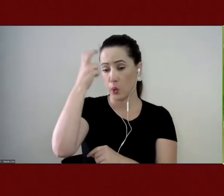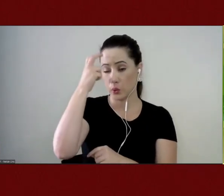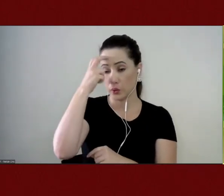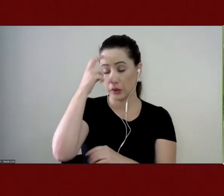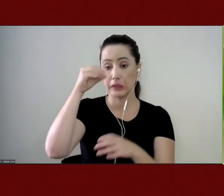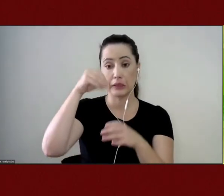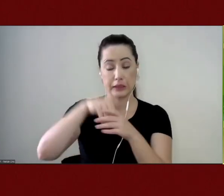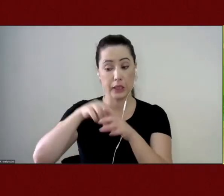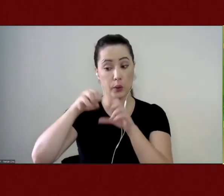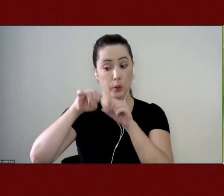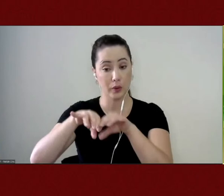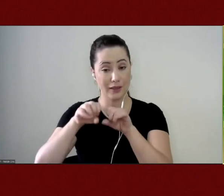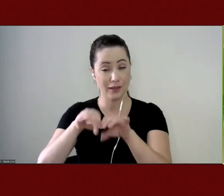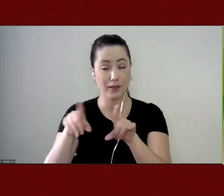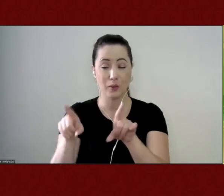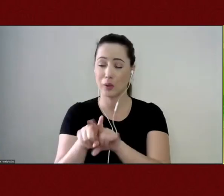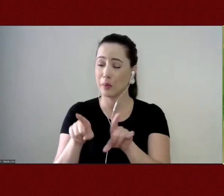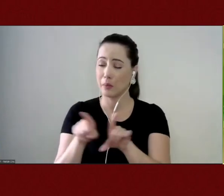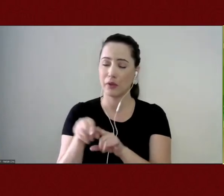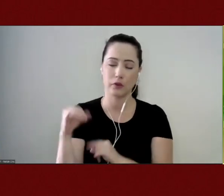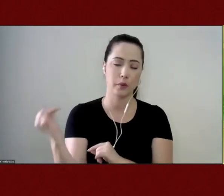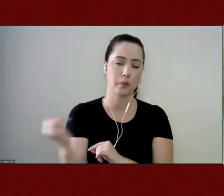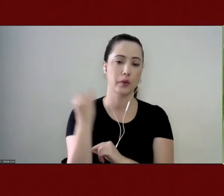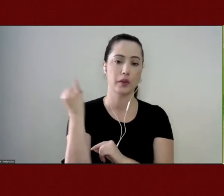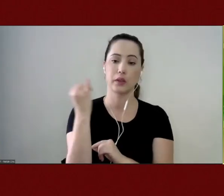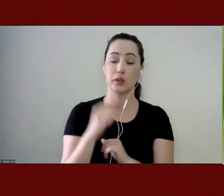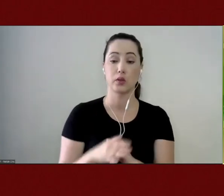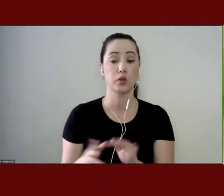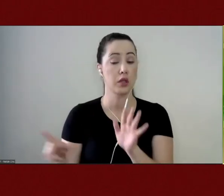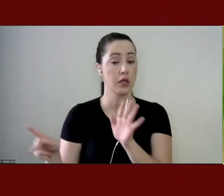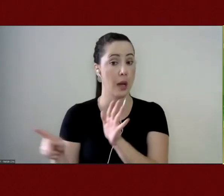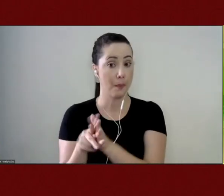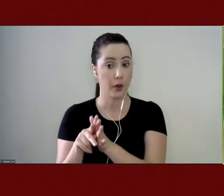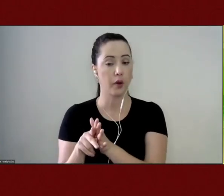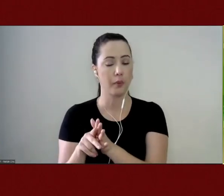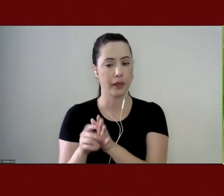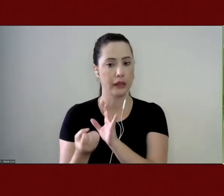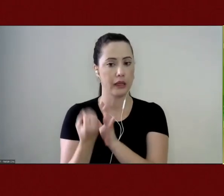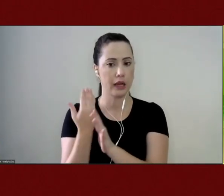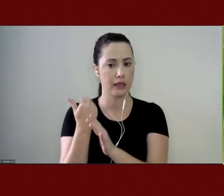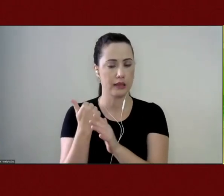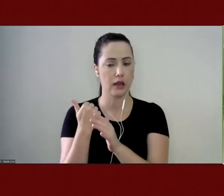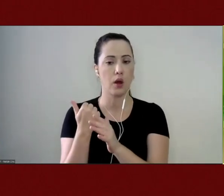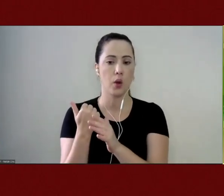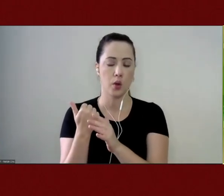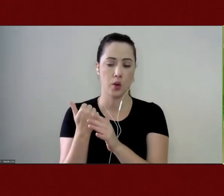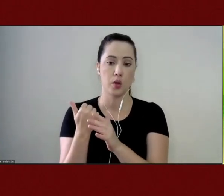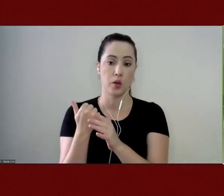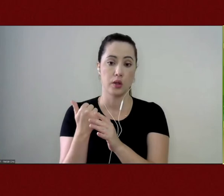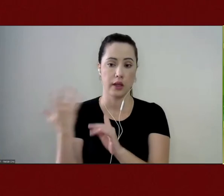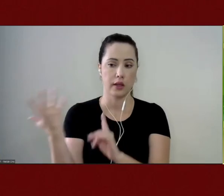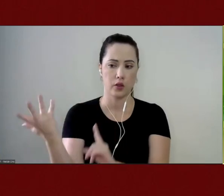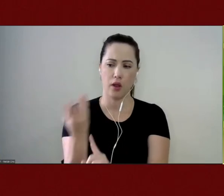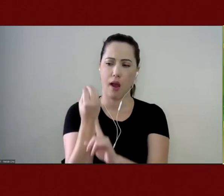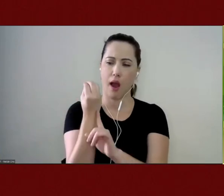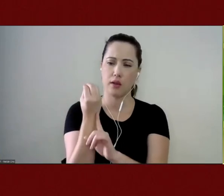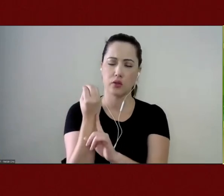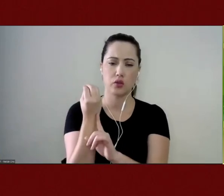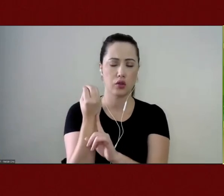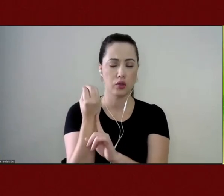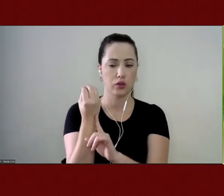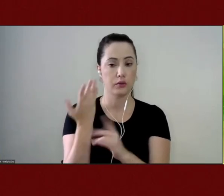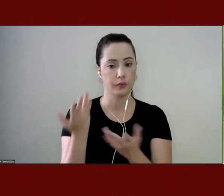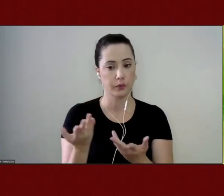importante na história do Partido Comunista, e a própria produção artística estrito senso. E vale recordar que a emergência da chamada